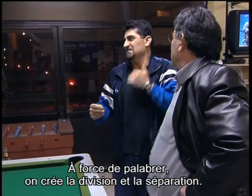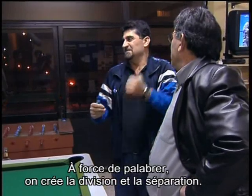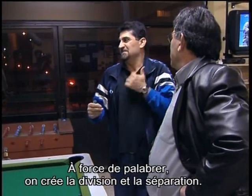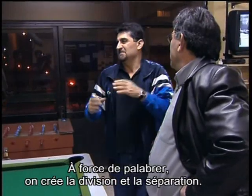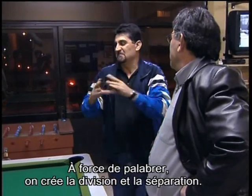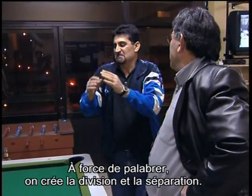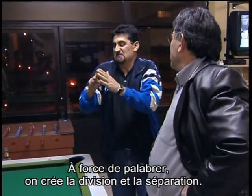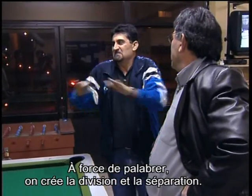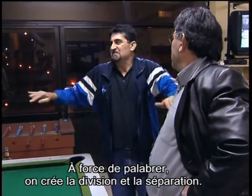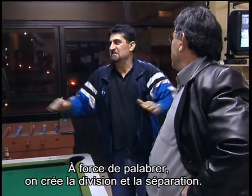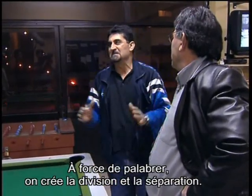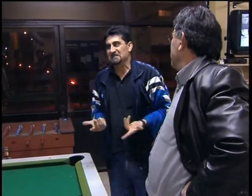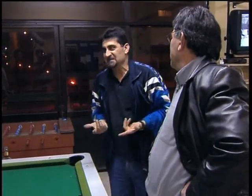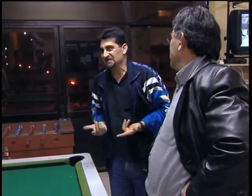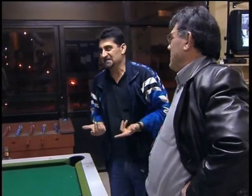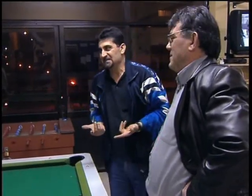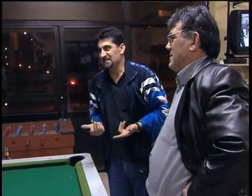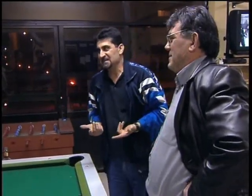division et la séparation.